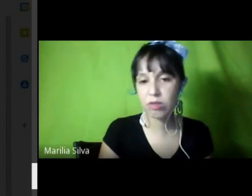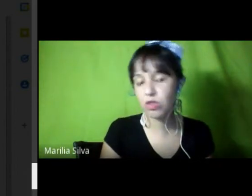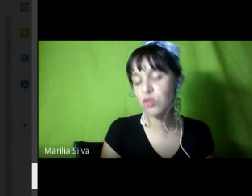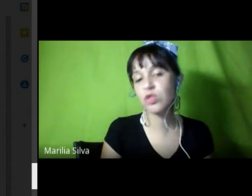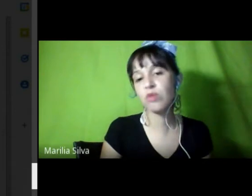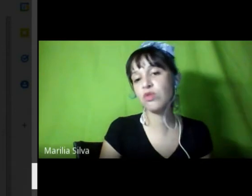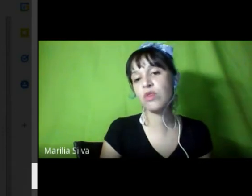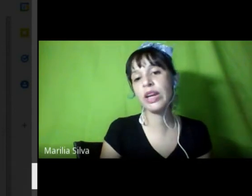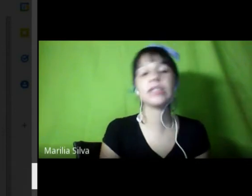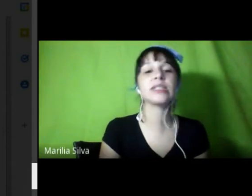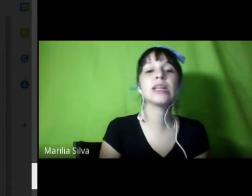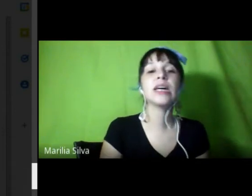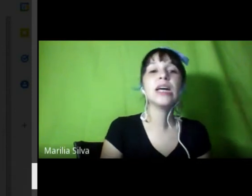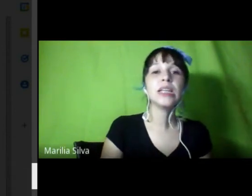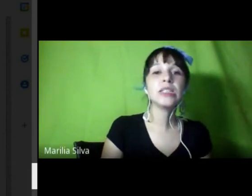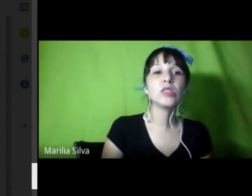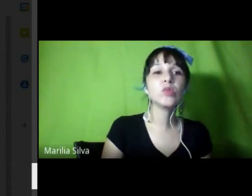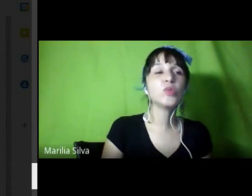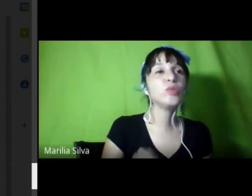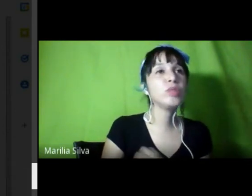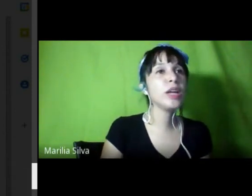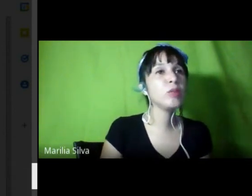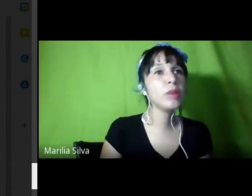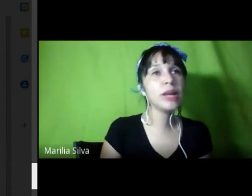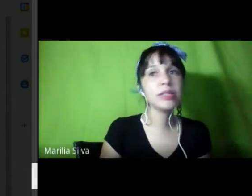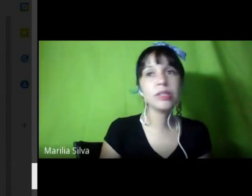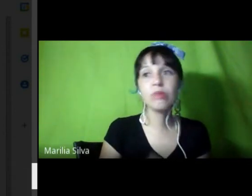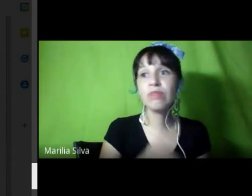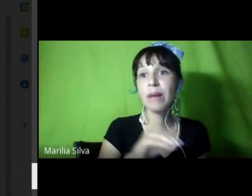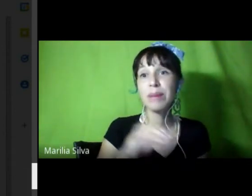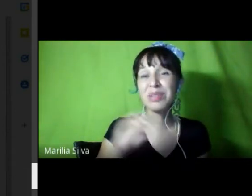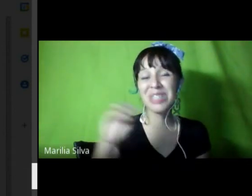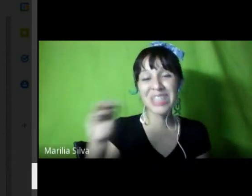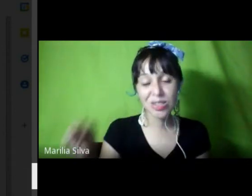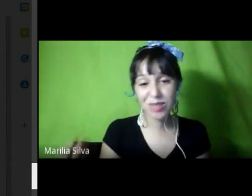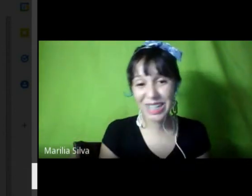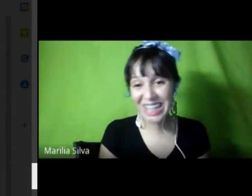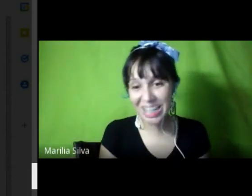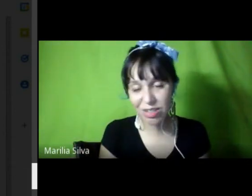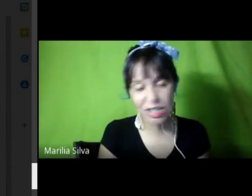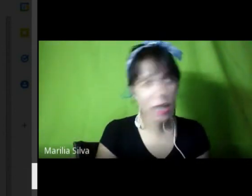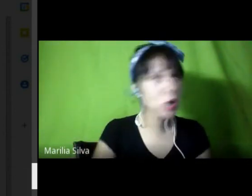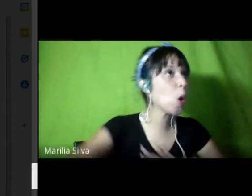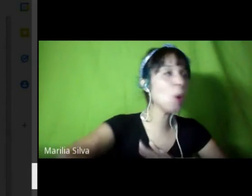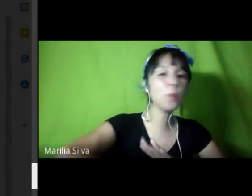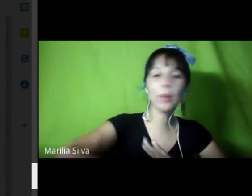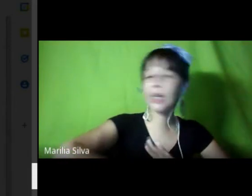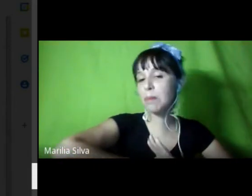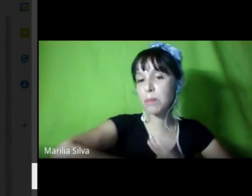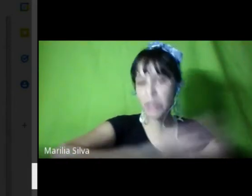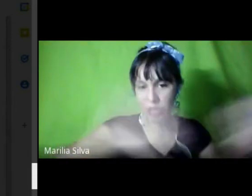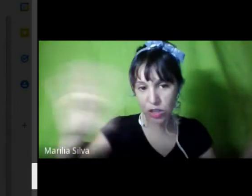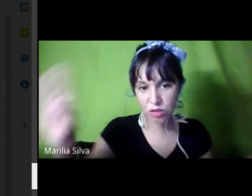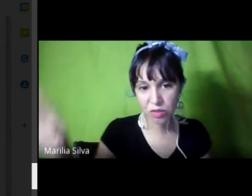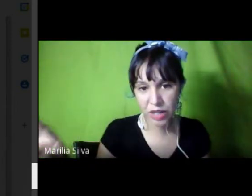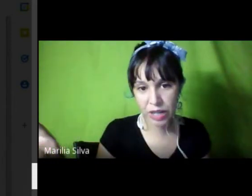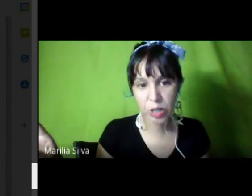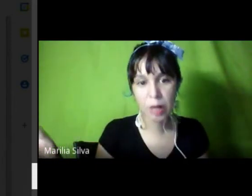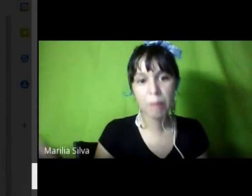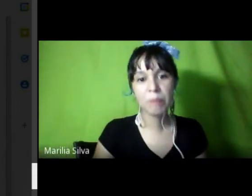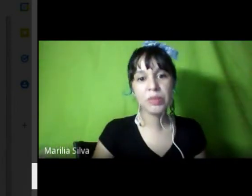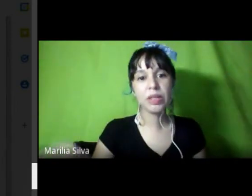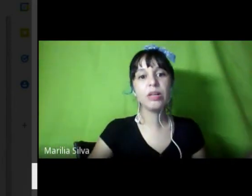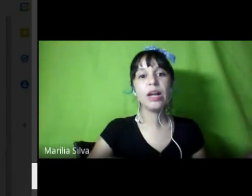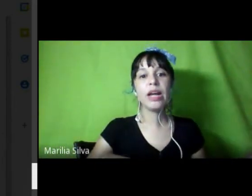sinais que são diferentes. Tem esse surdo que é do Brasil e vai para os Estados Unidos, é completamente